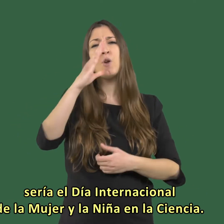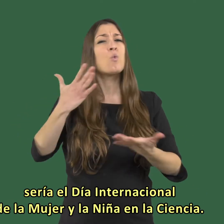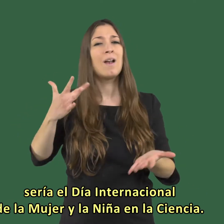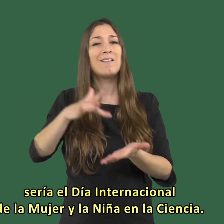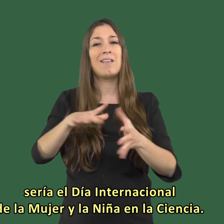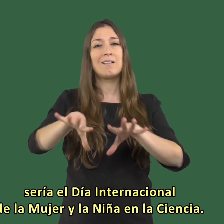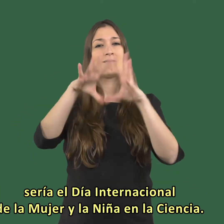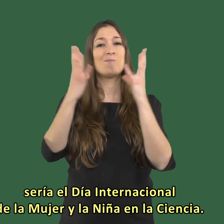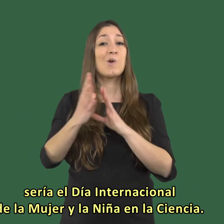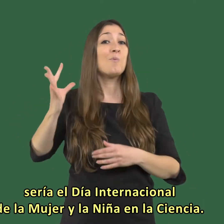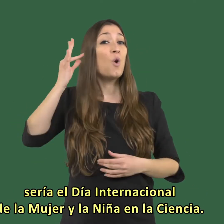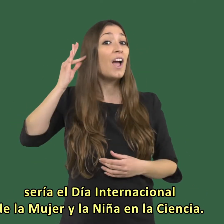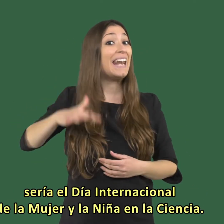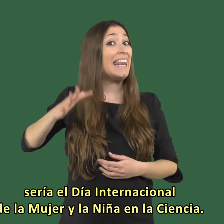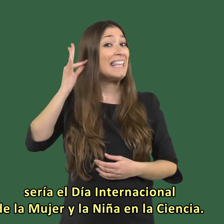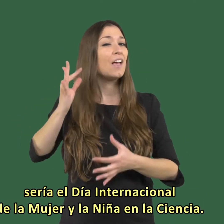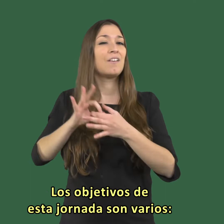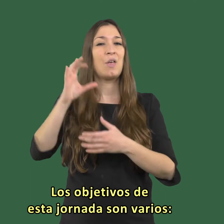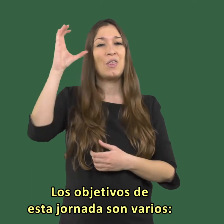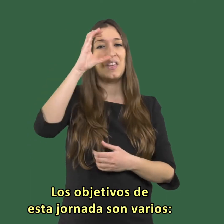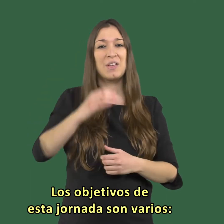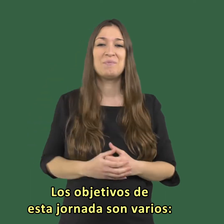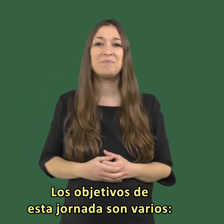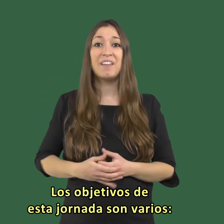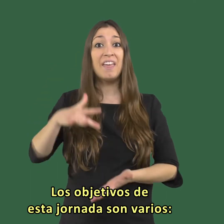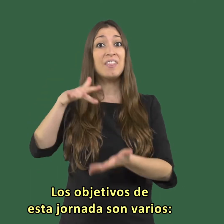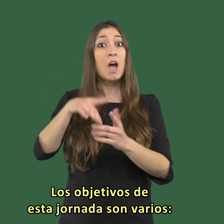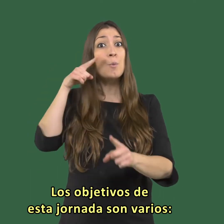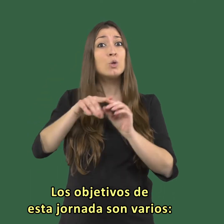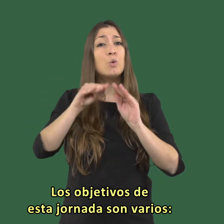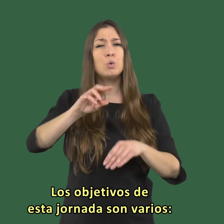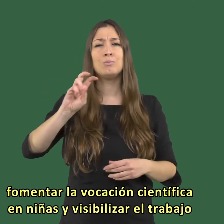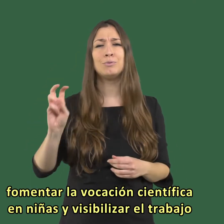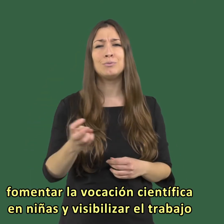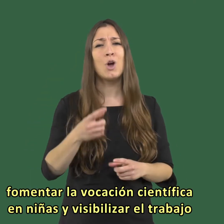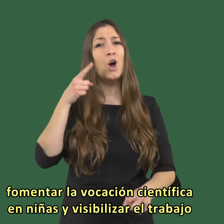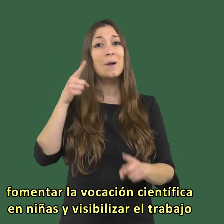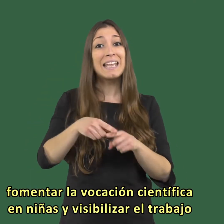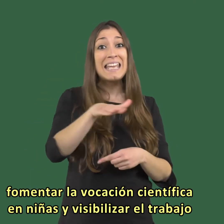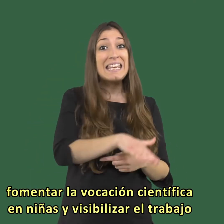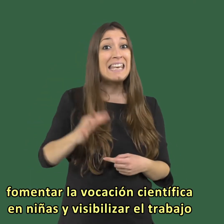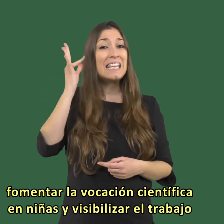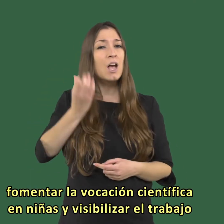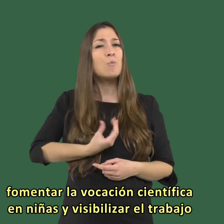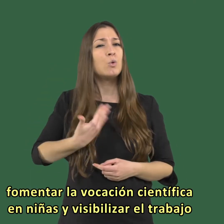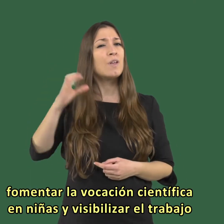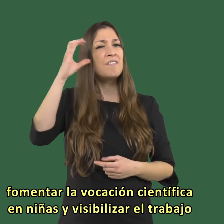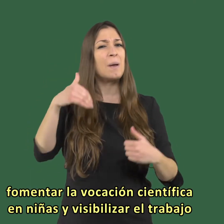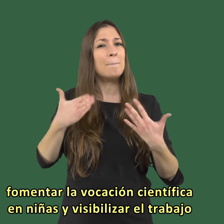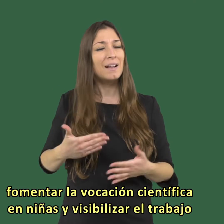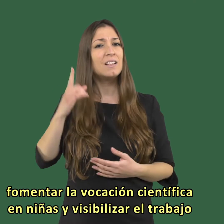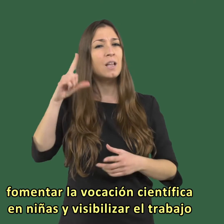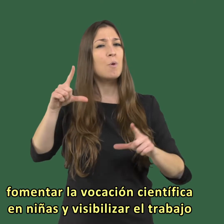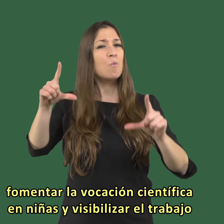el Día Internacional de la Mujer y la Niña en la Ciencia. Los objetivos de esta jornada son varios: fomentar la vocación científica en niñas